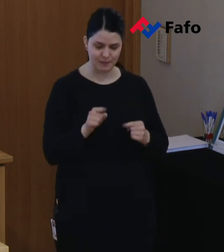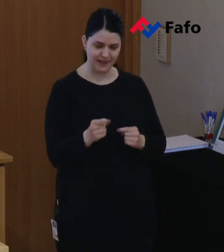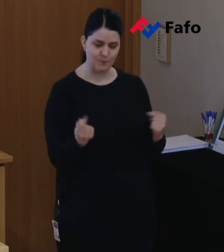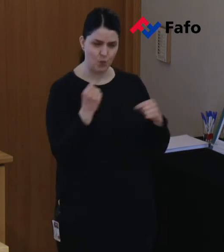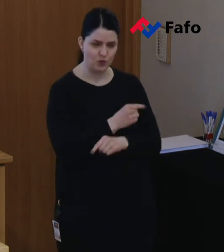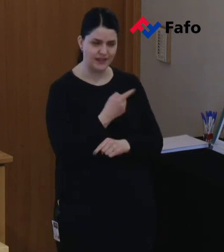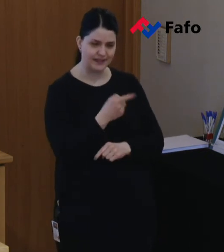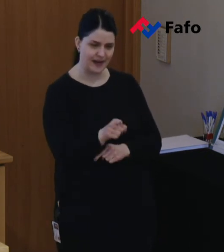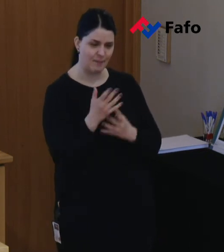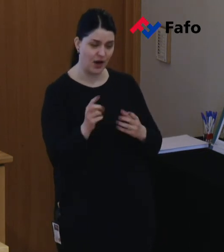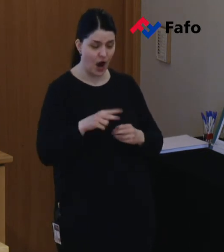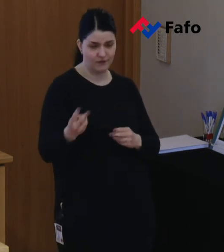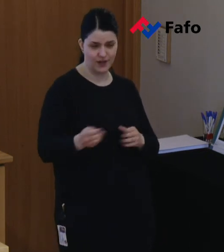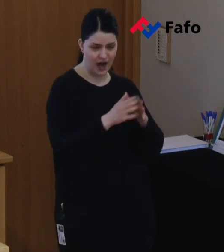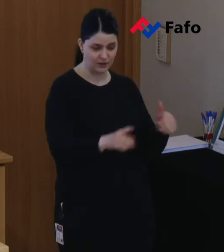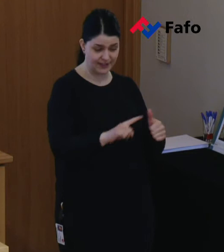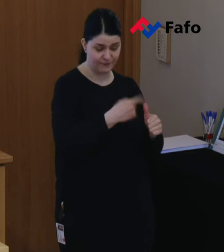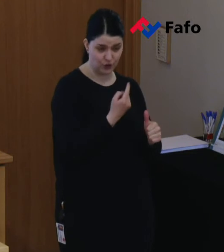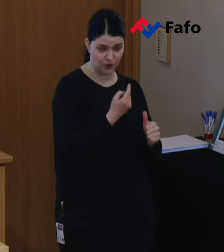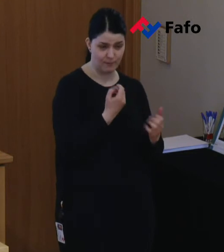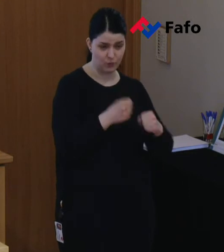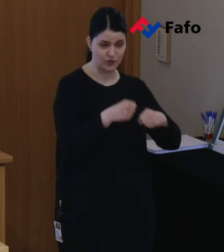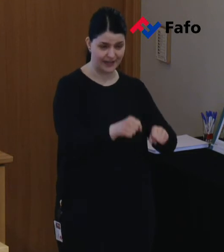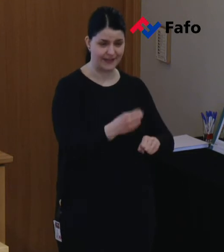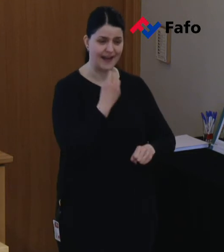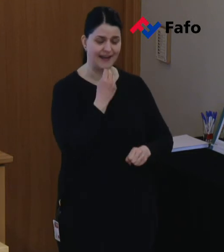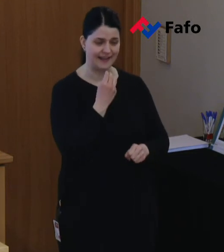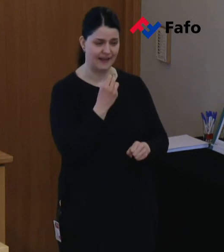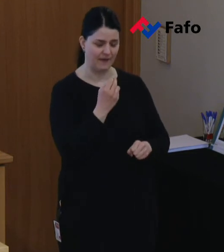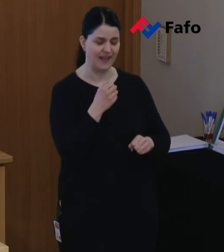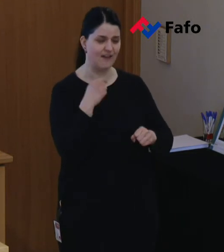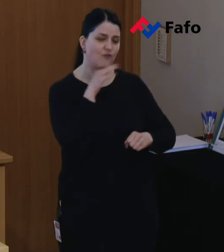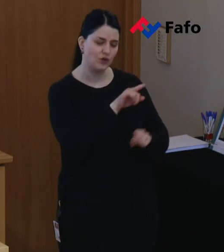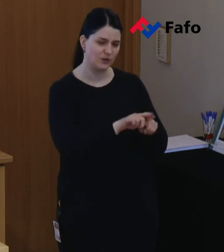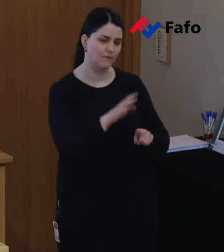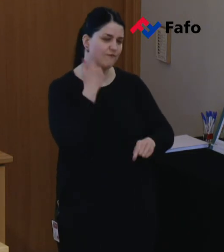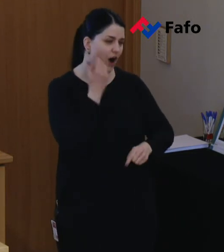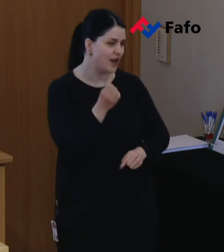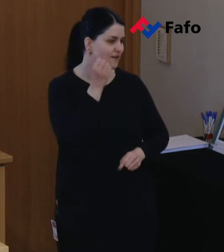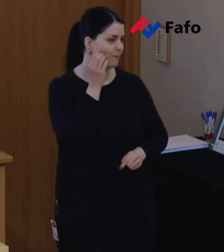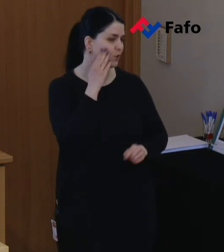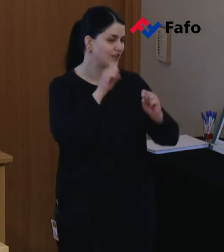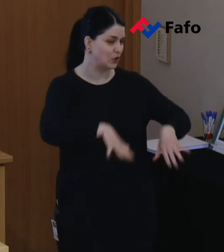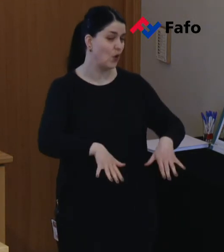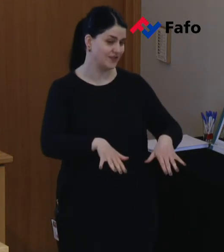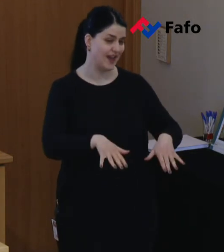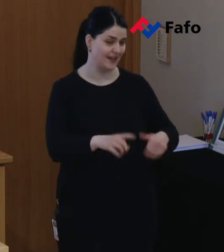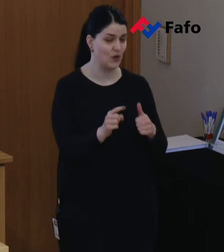til mange andre Housing First-prosjekter, snakk om folk som var bostedsløse i utgangspunktet, folk som ikke har